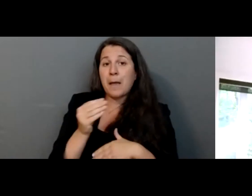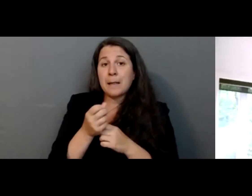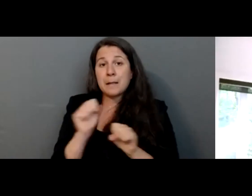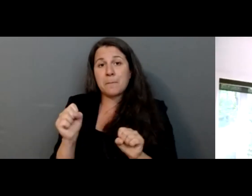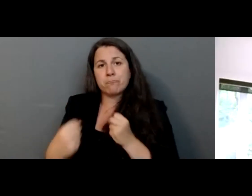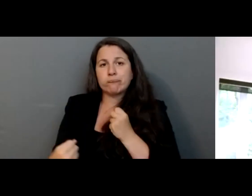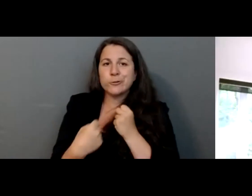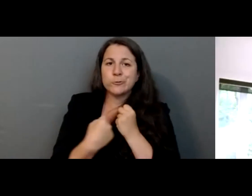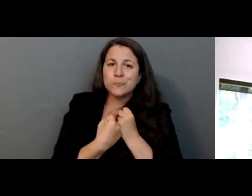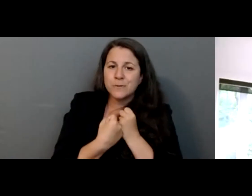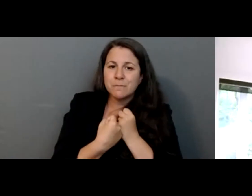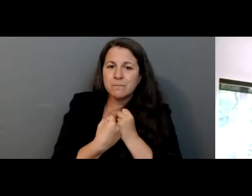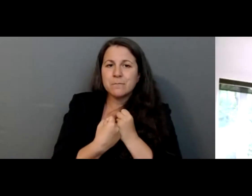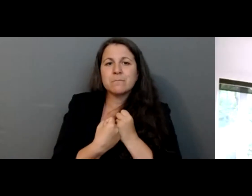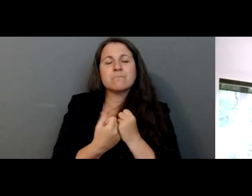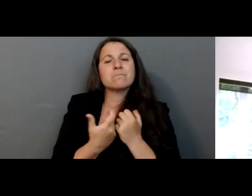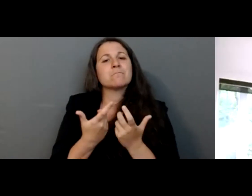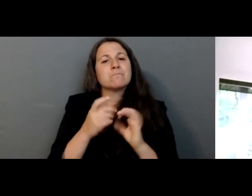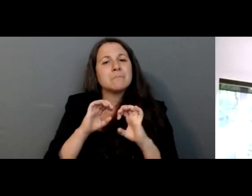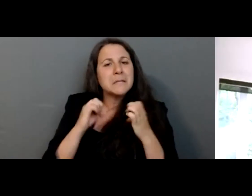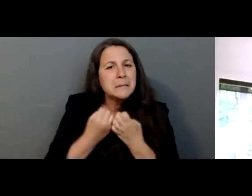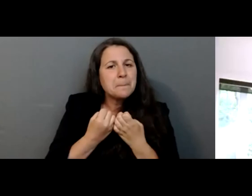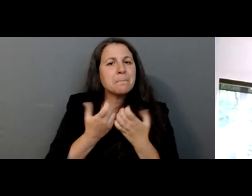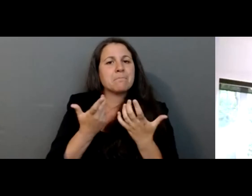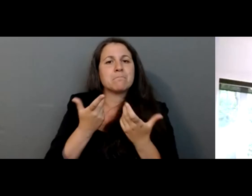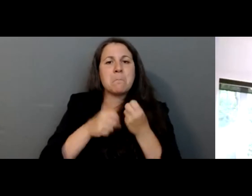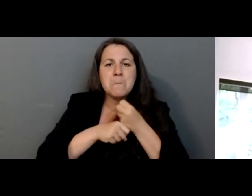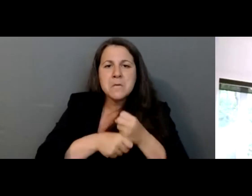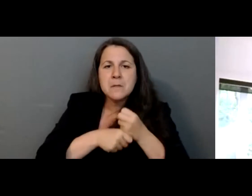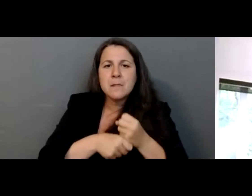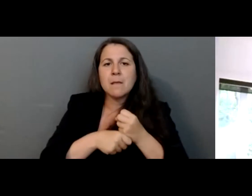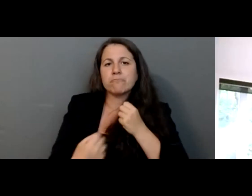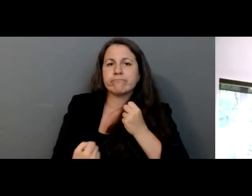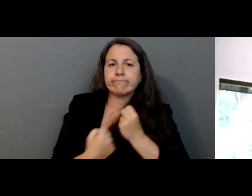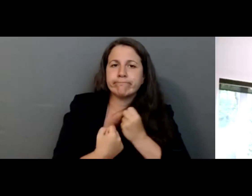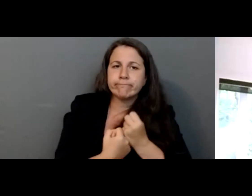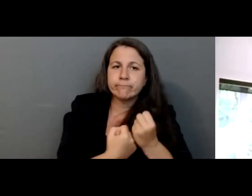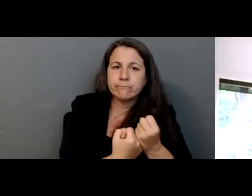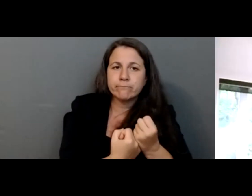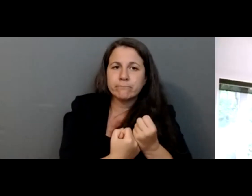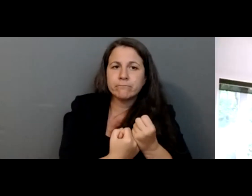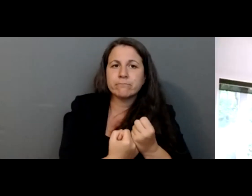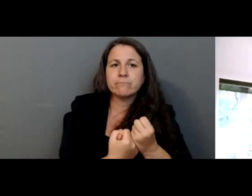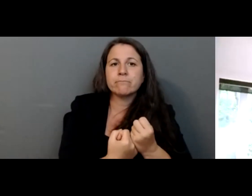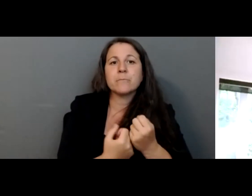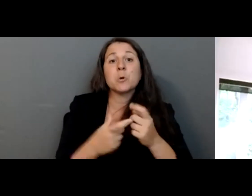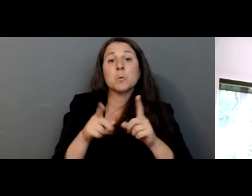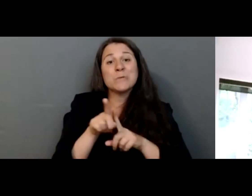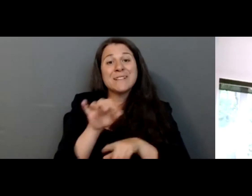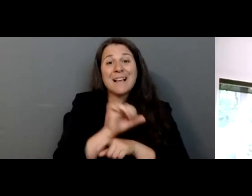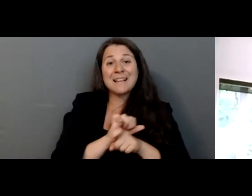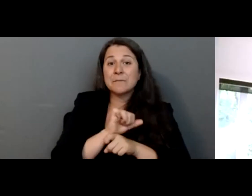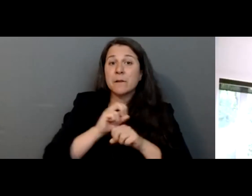et le travail de tous les membres et les militants de cette Ligue et notamment de soutenir des activités comme celle